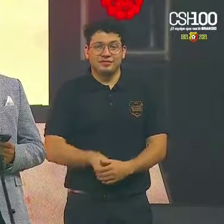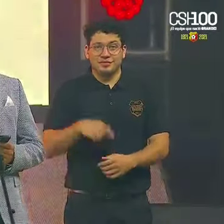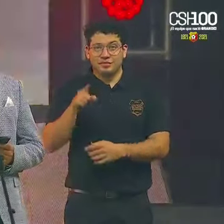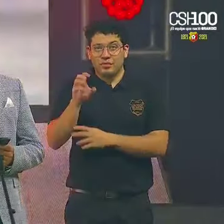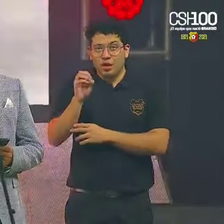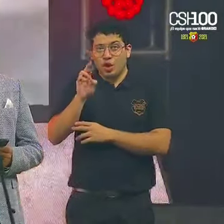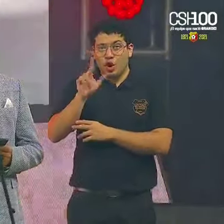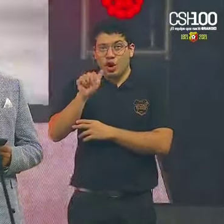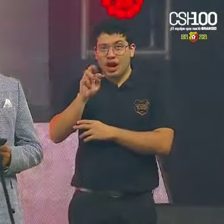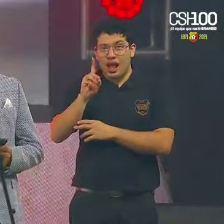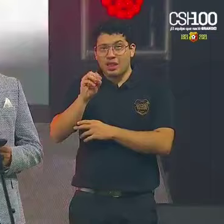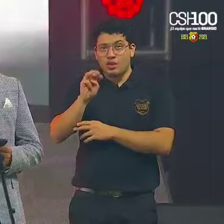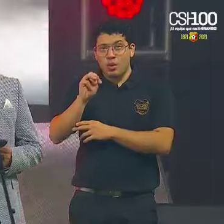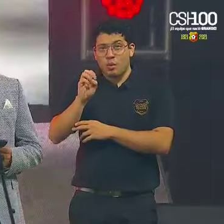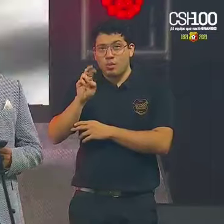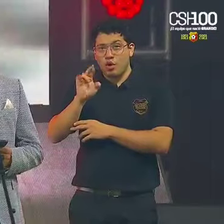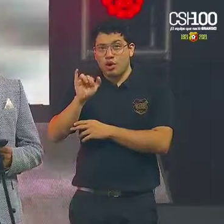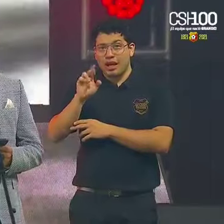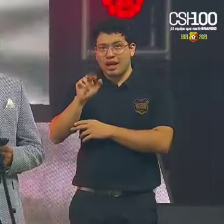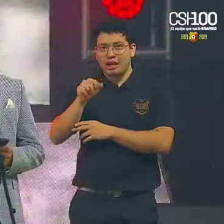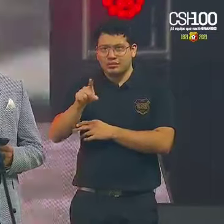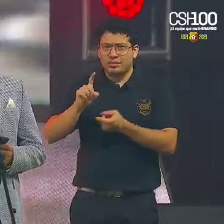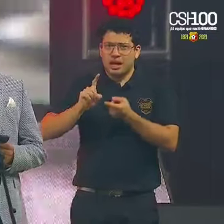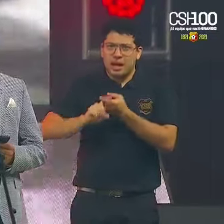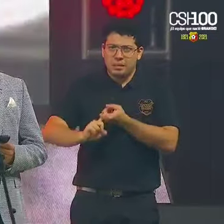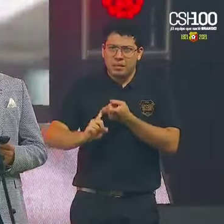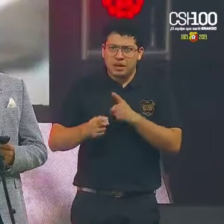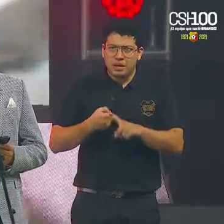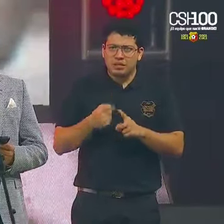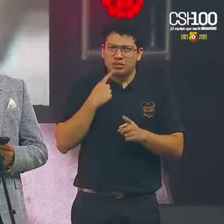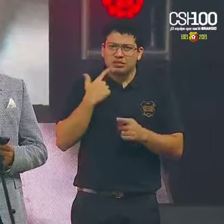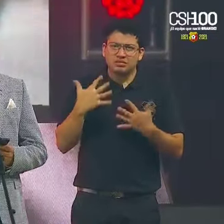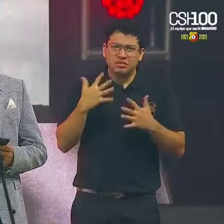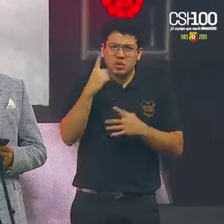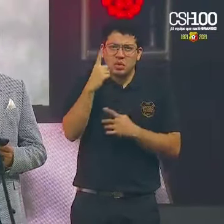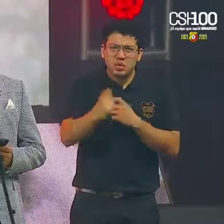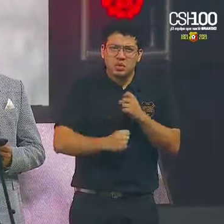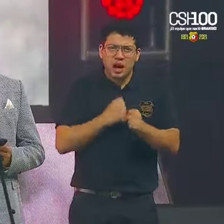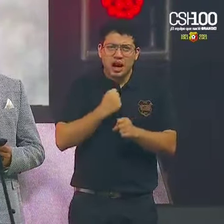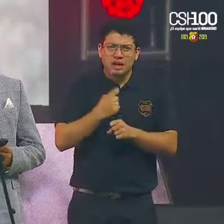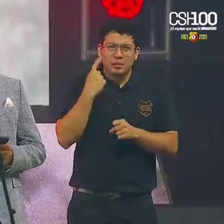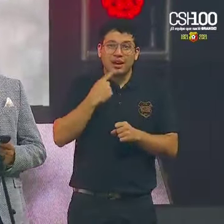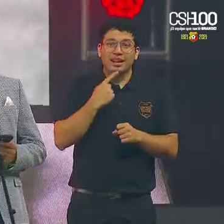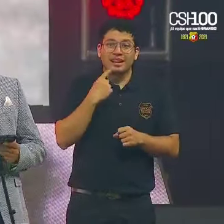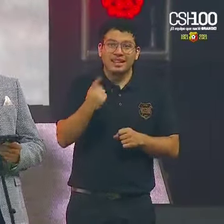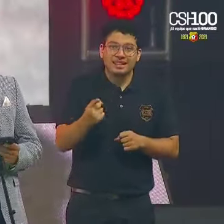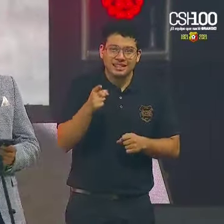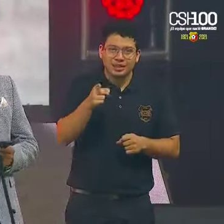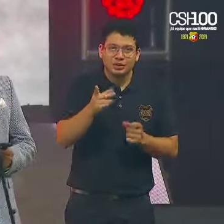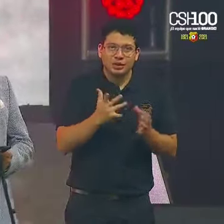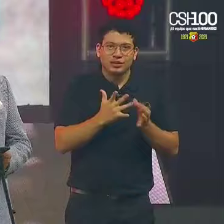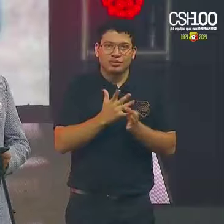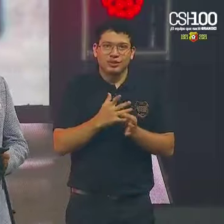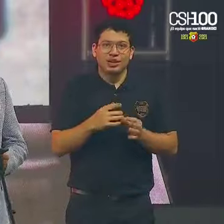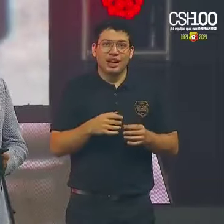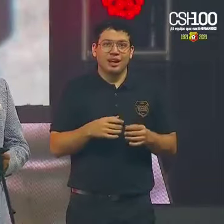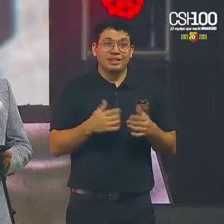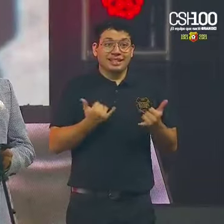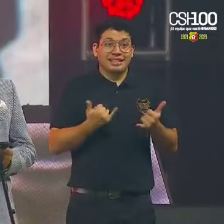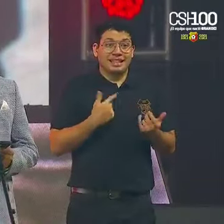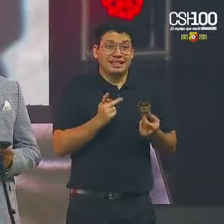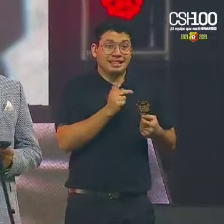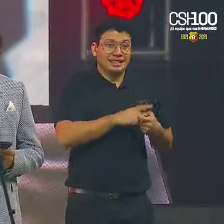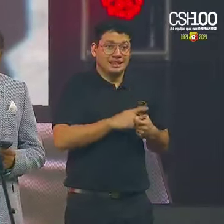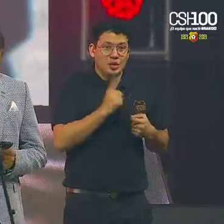Orlando Moreira, un amigo que duró un año para avisarle a su esposa que ya era parte de Fuerza Herediana.